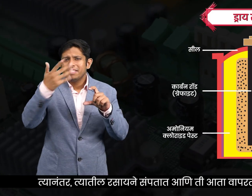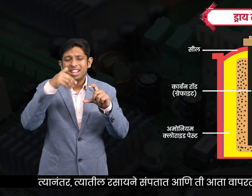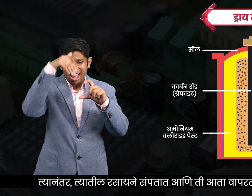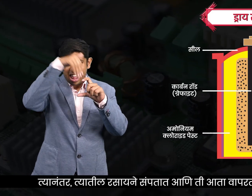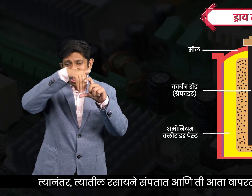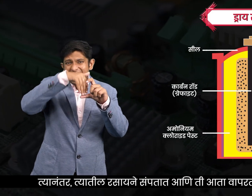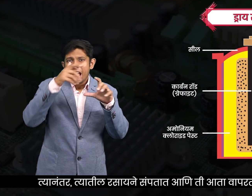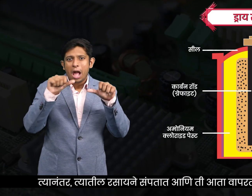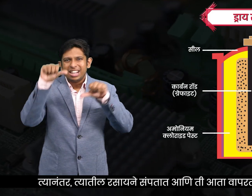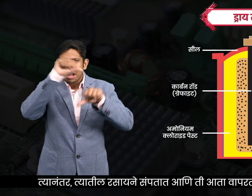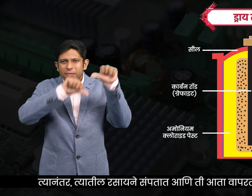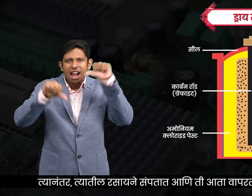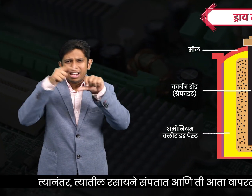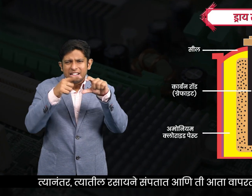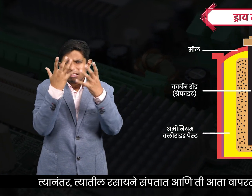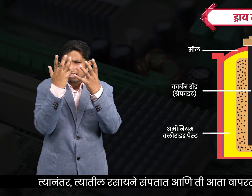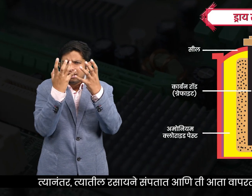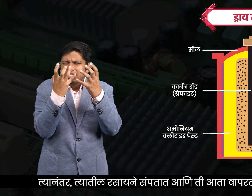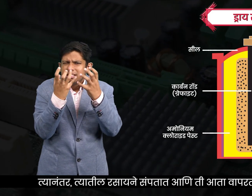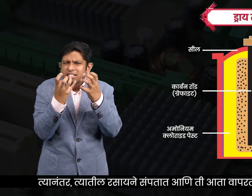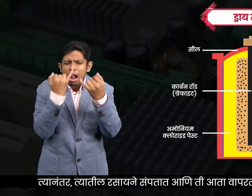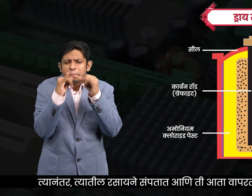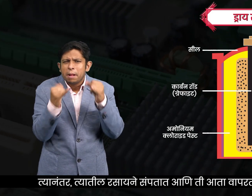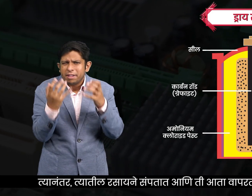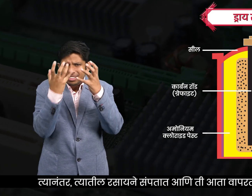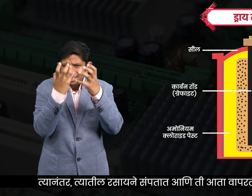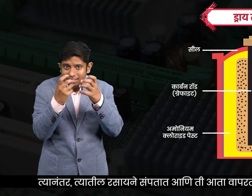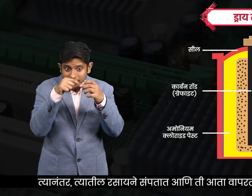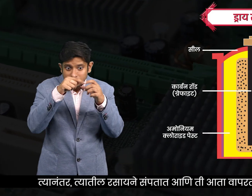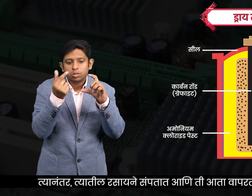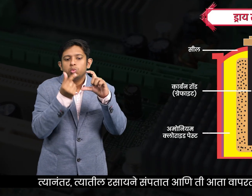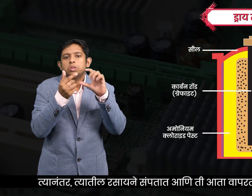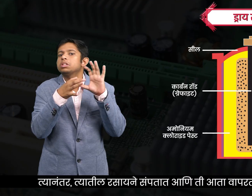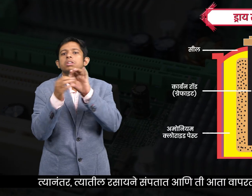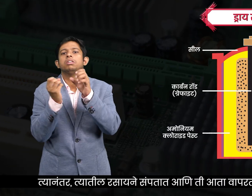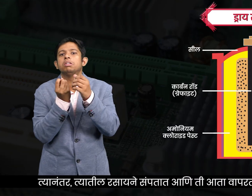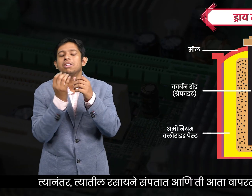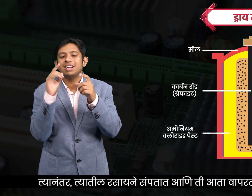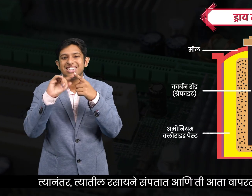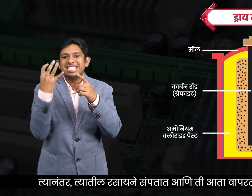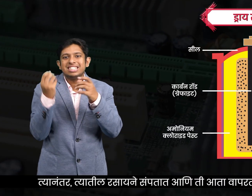त्यानंतर त्यातील रसायने संपतात आणि ती आता वापरता येत नाही.